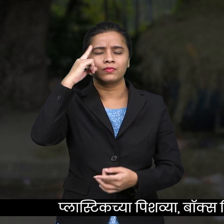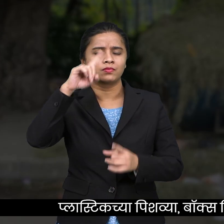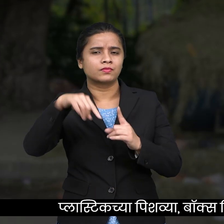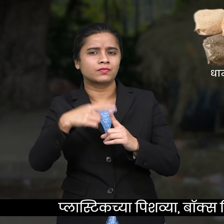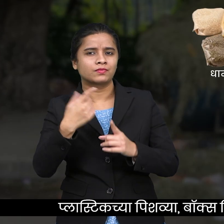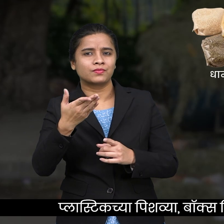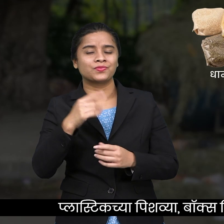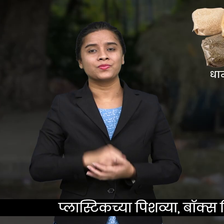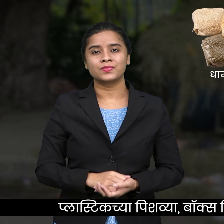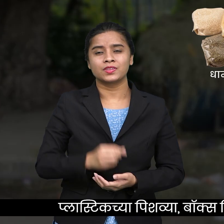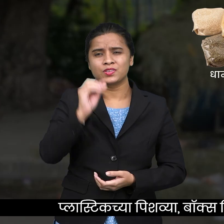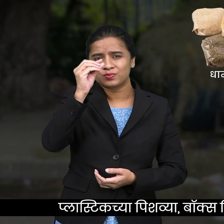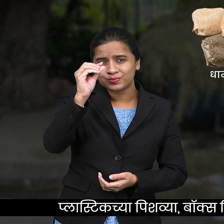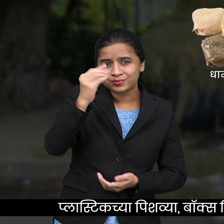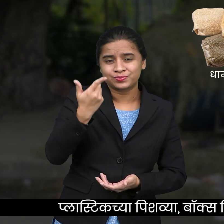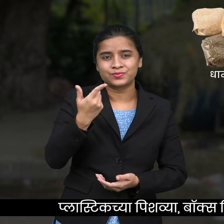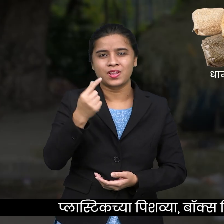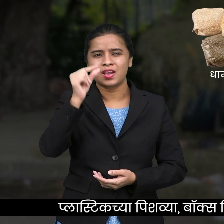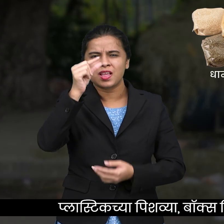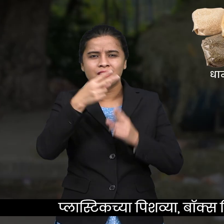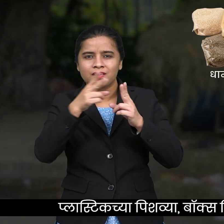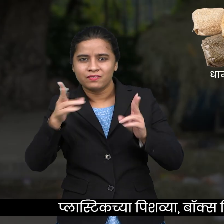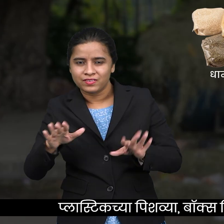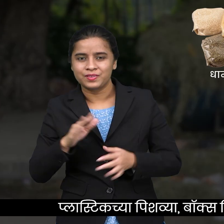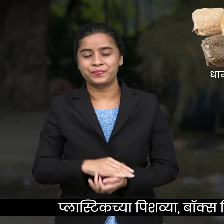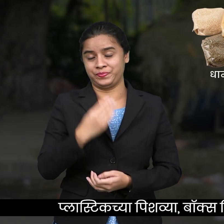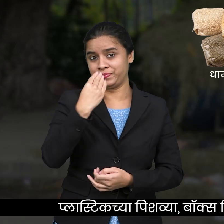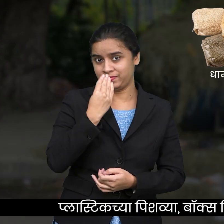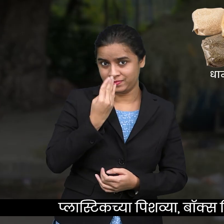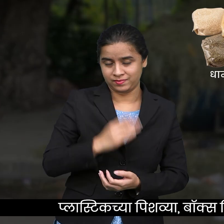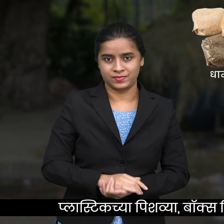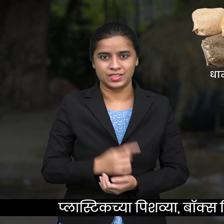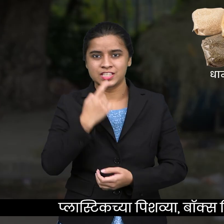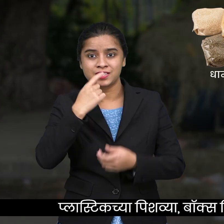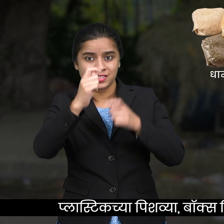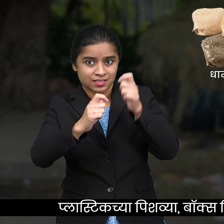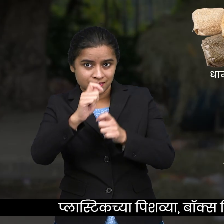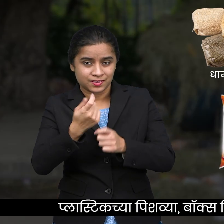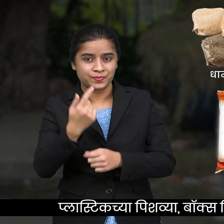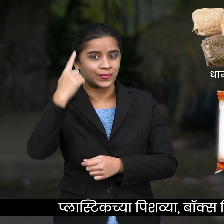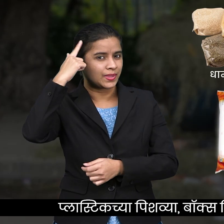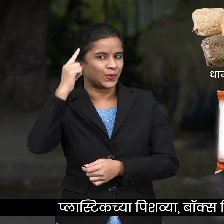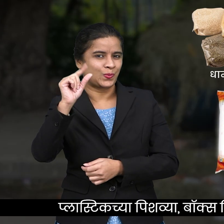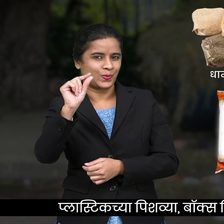प्लास्टिकच्या पिशव्या, बॉक्स किंवा टीममध्ये आपण खरेदी केलेले धान्य,